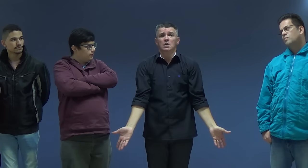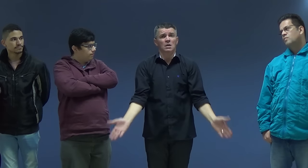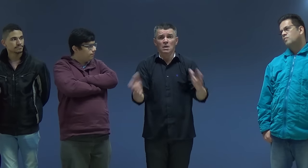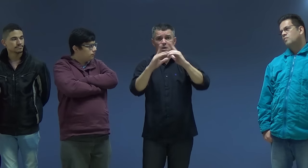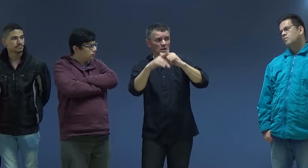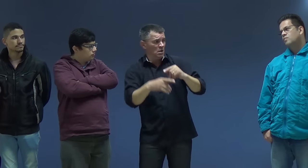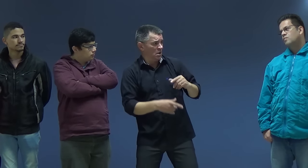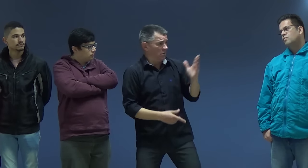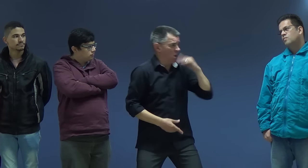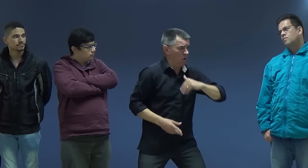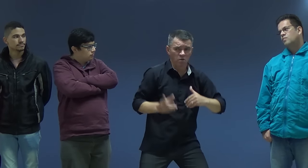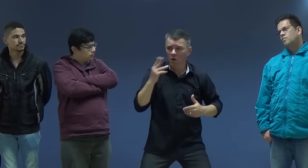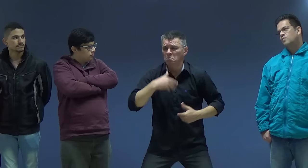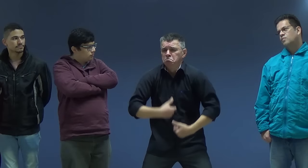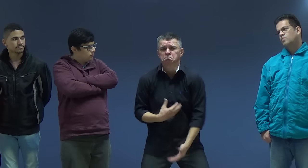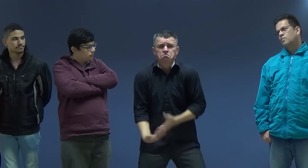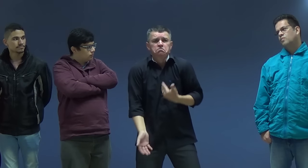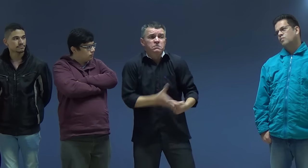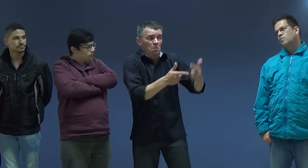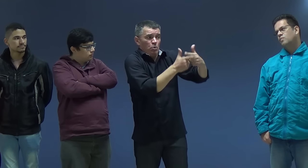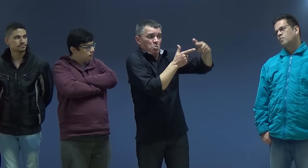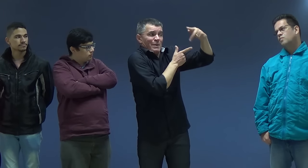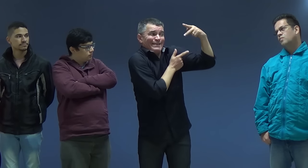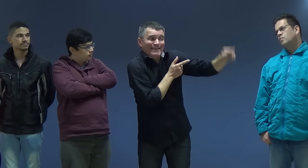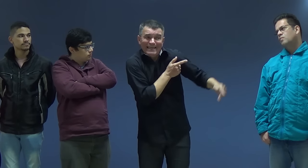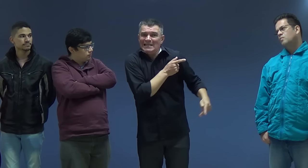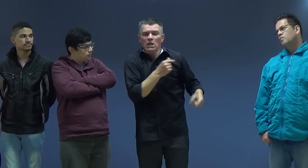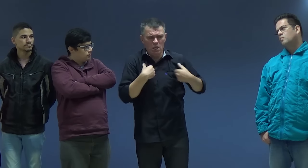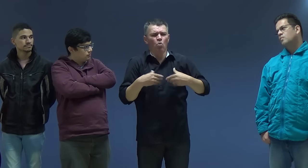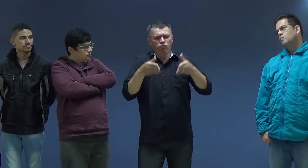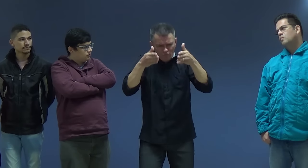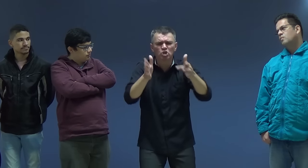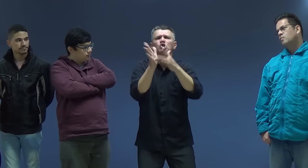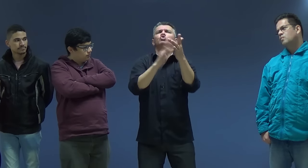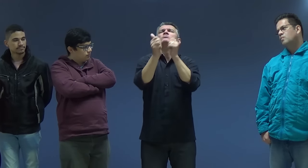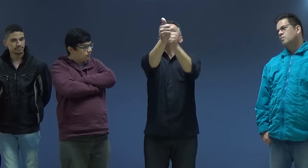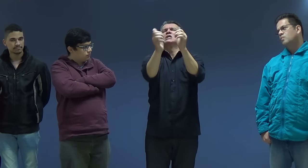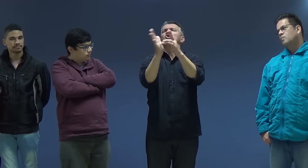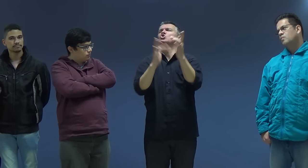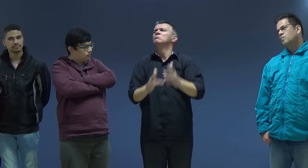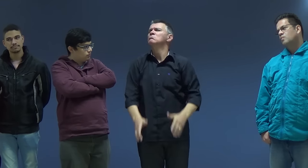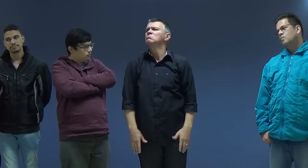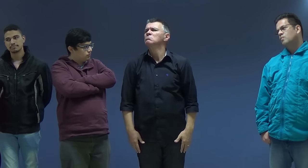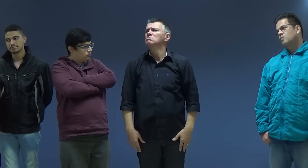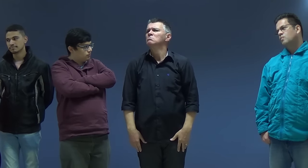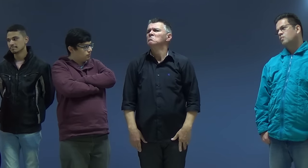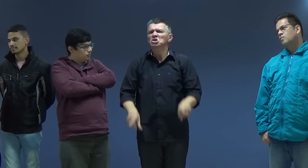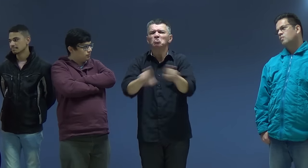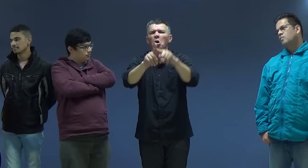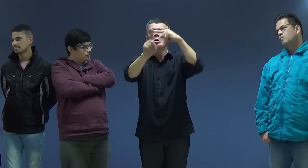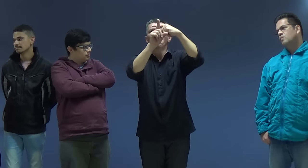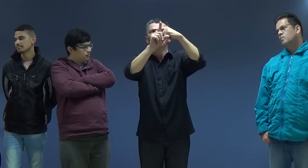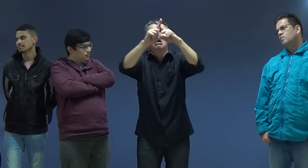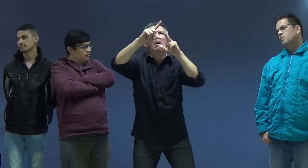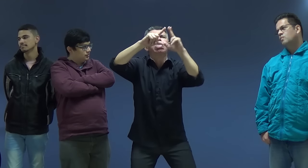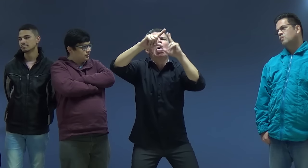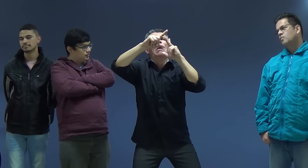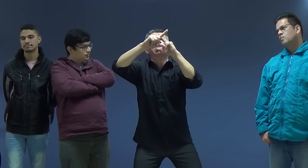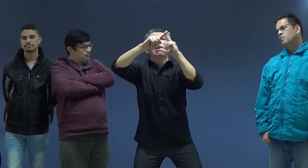é igual aqui. A igreja também, vai ter gente falando mal. Gente, o problema é da pessoa. Você tem que permanecer firme. Carregar a